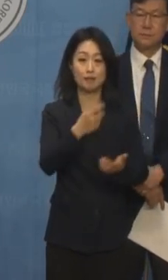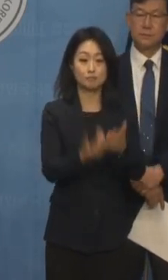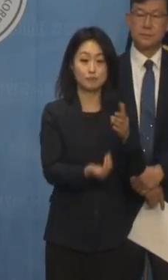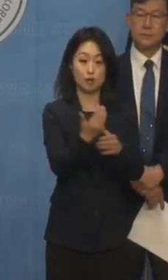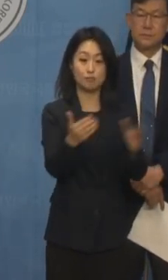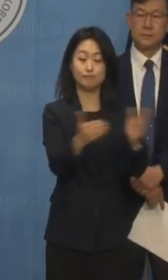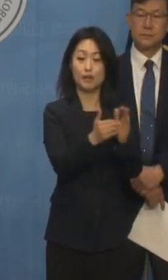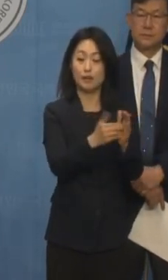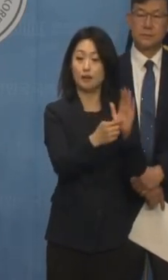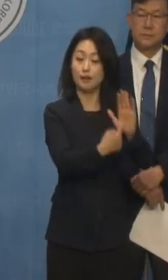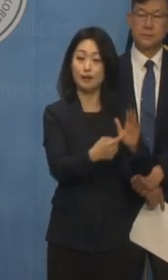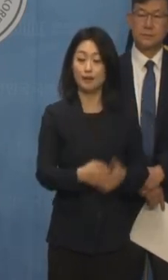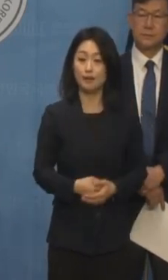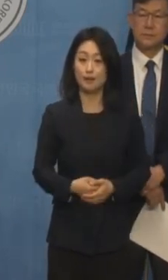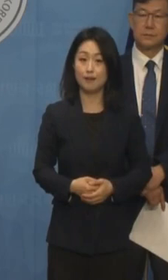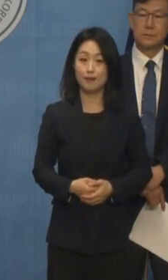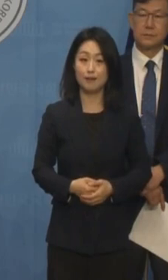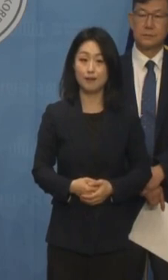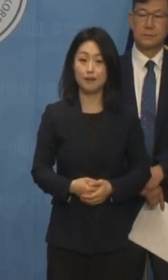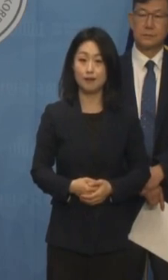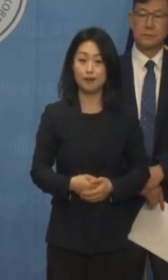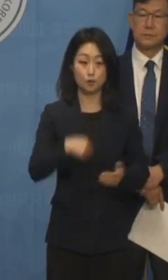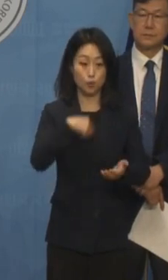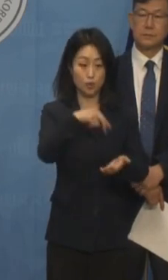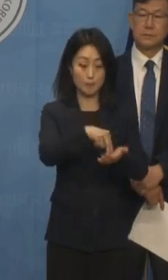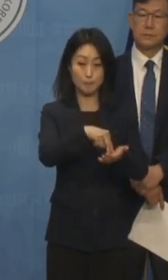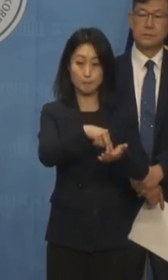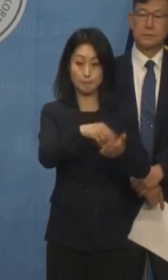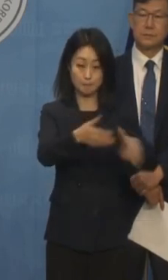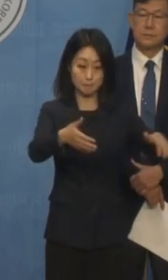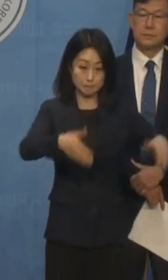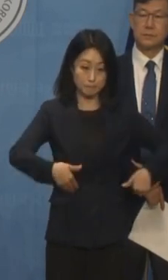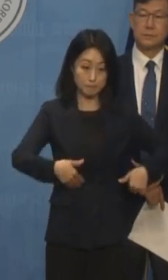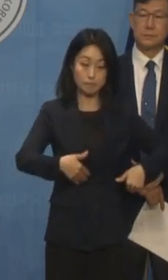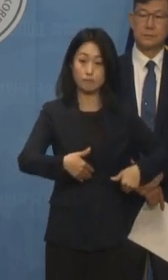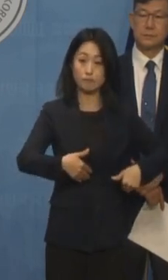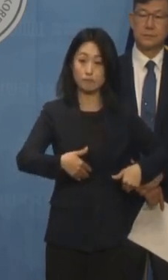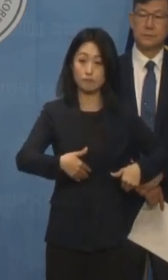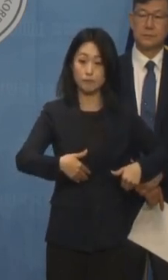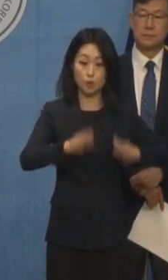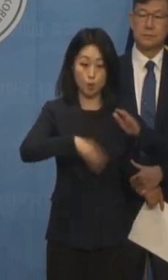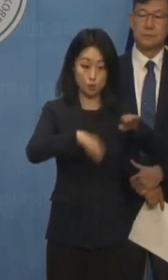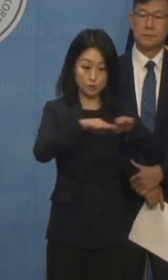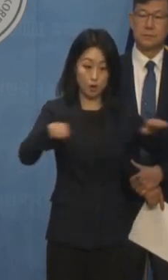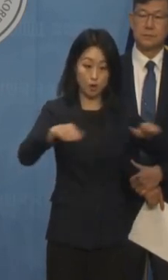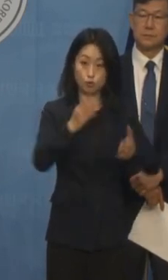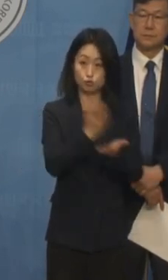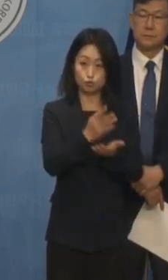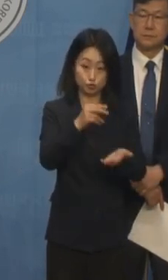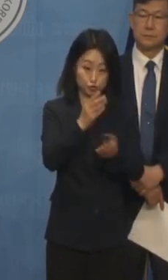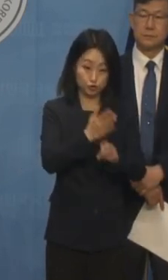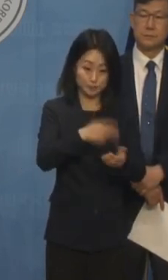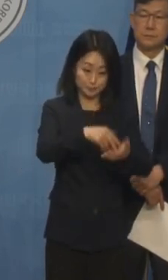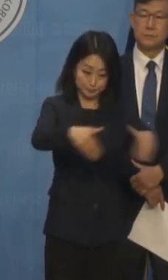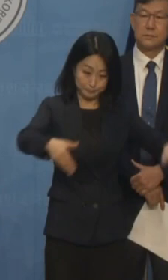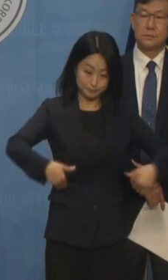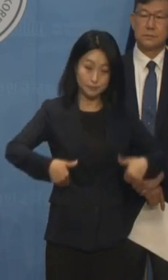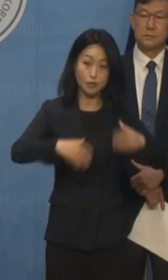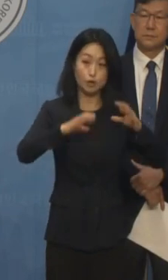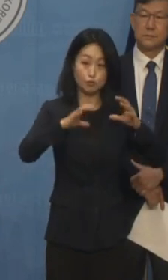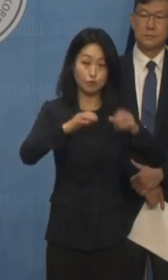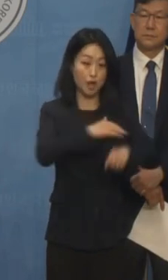처리하였습니다. 독립적인 반부패 총괄기관으로서 공정성과 중립성을 수호해야